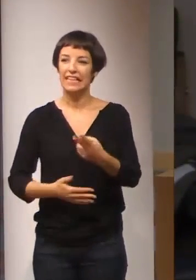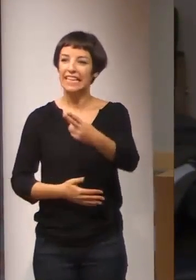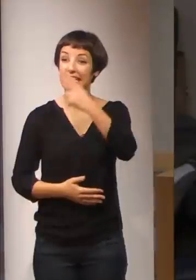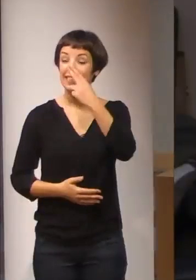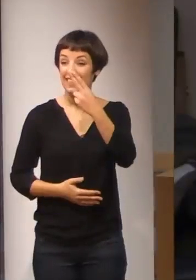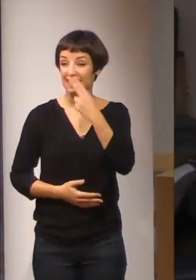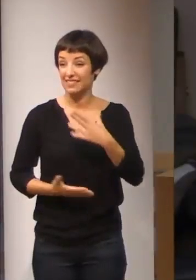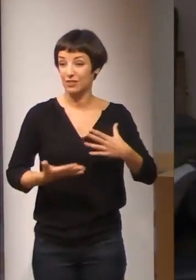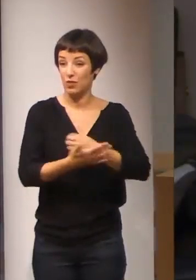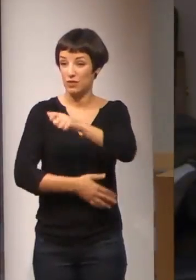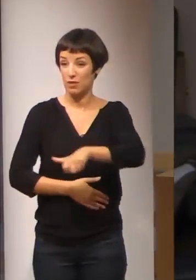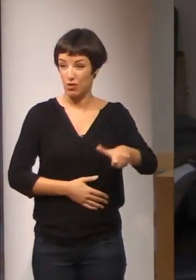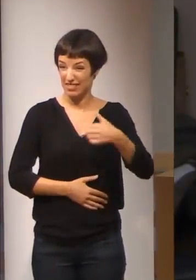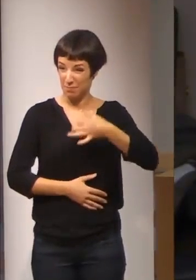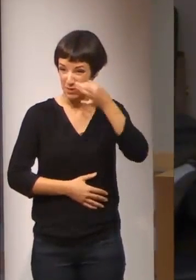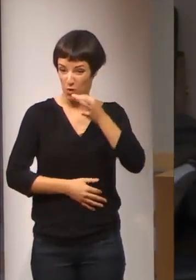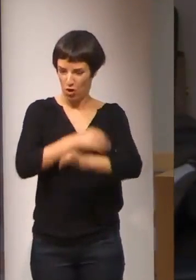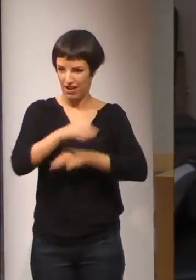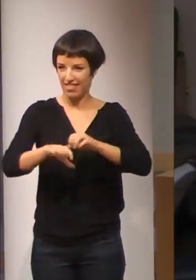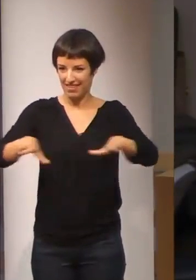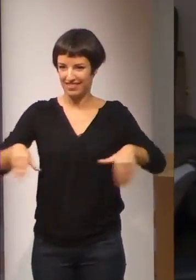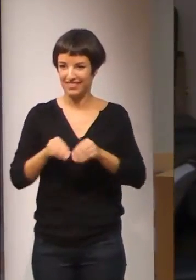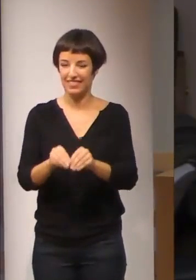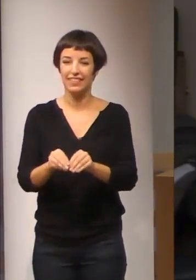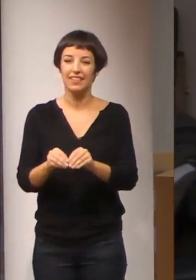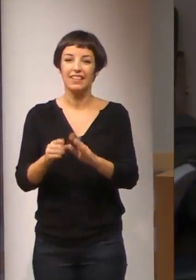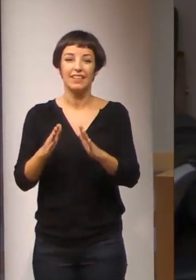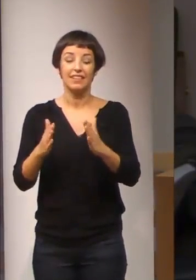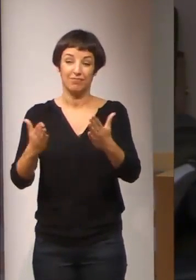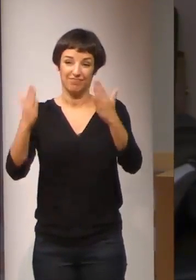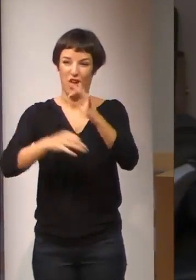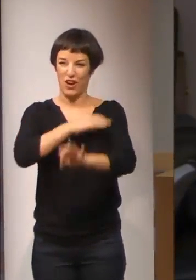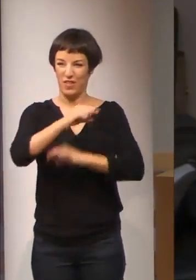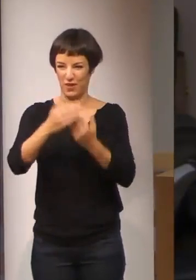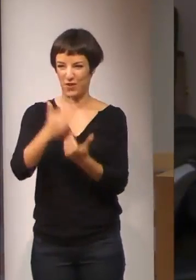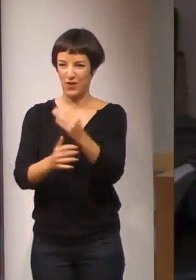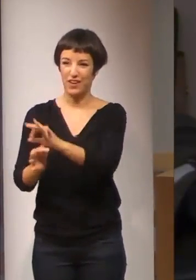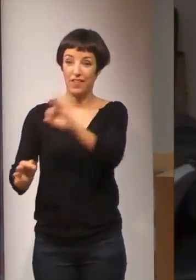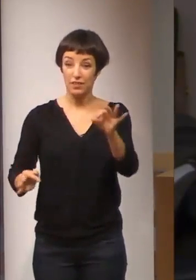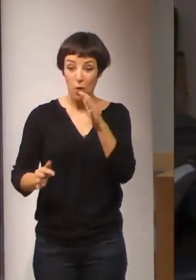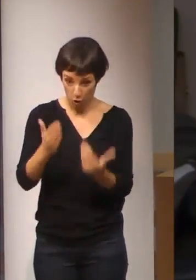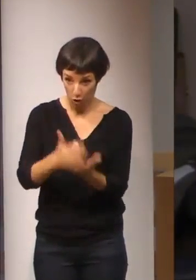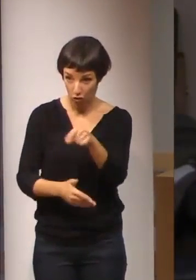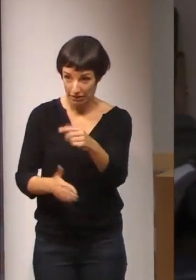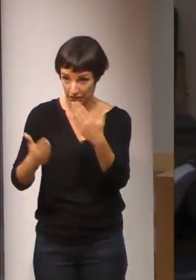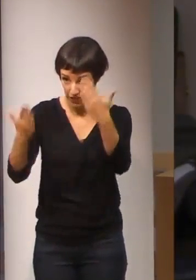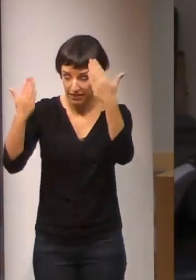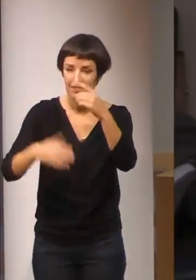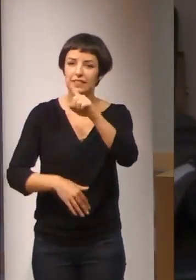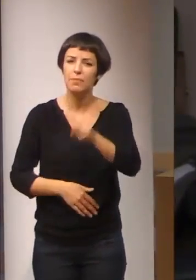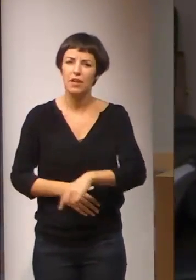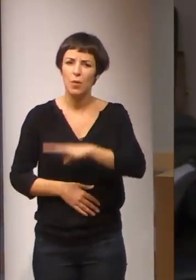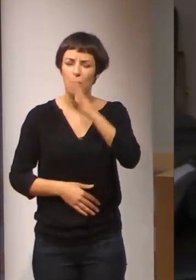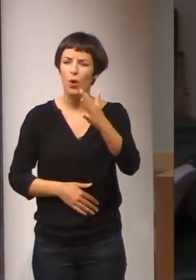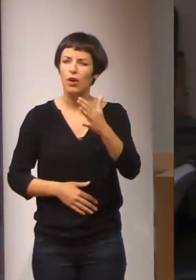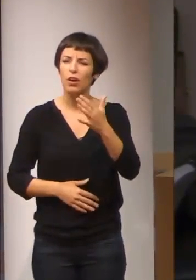de todas las personas que hay detrás de esto. Felicitar también a la organización de las jornadas por las propias jornadas en sí y por todo lo que